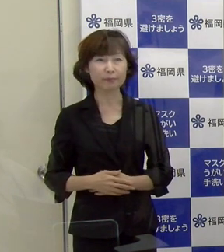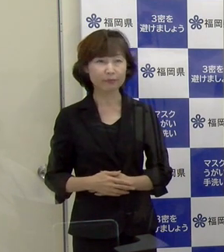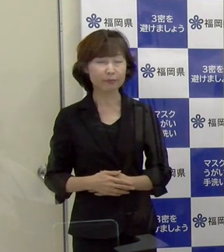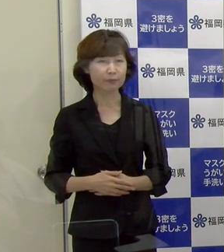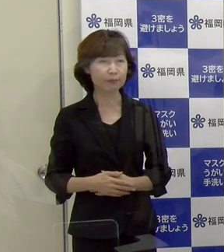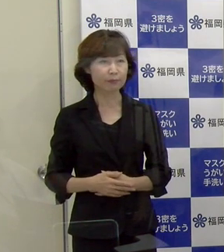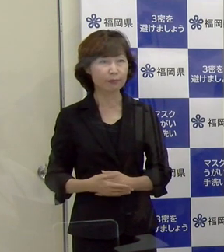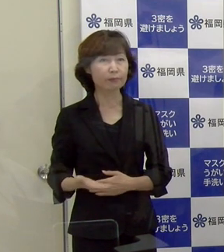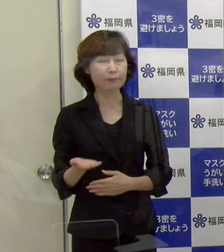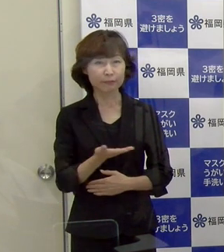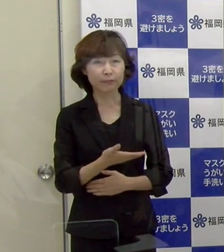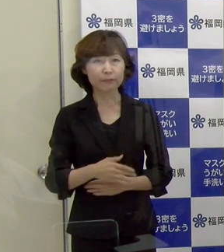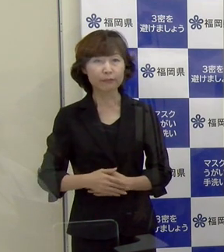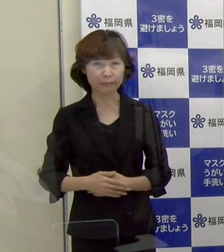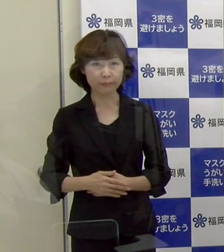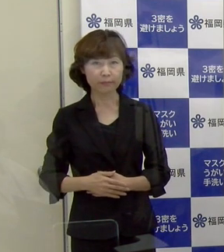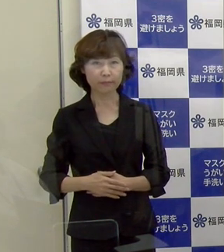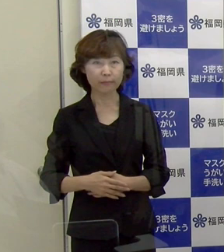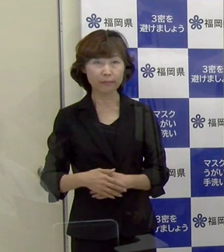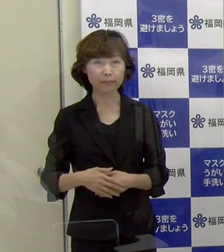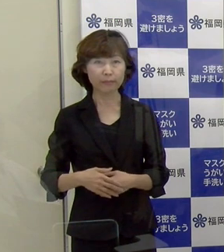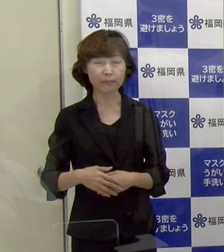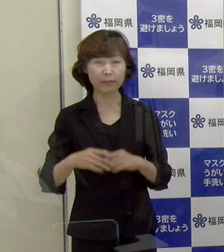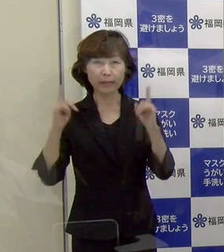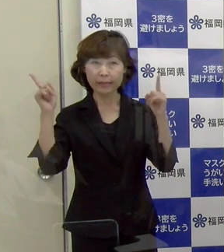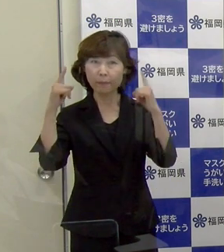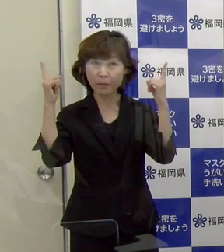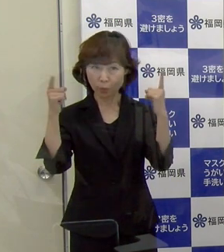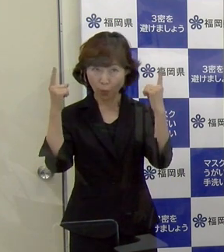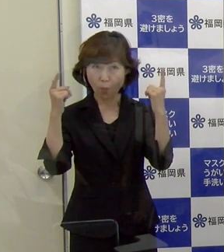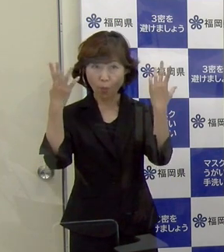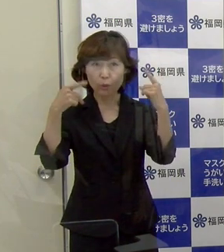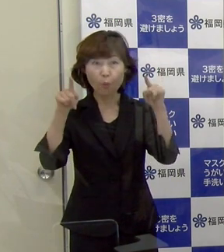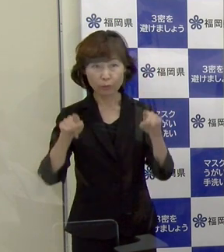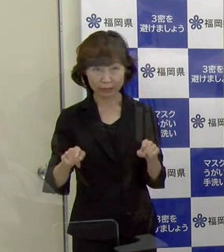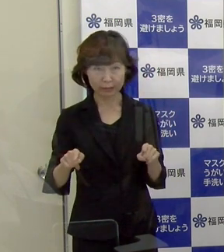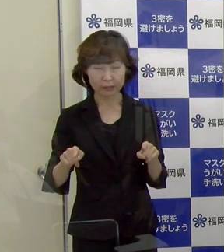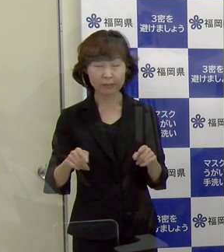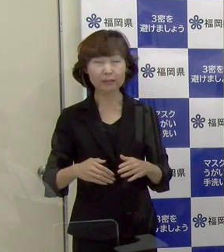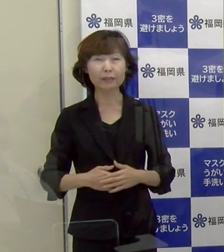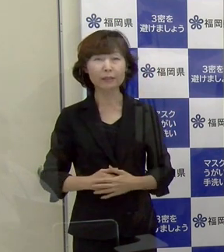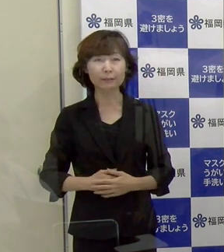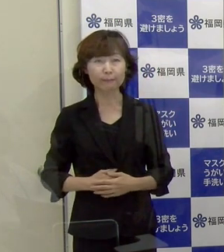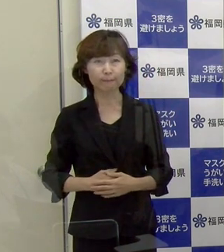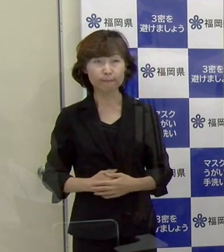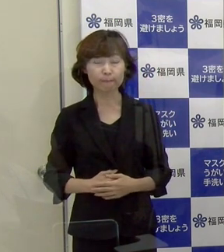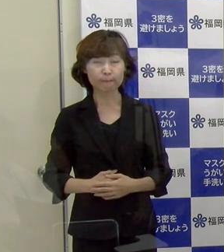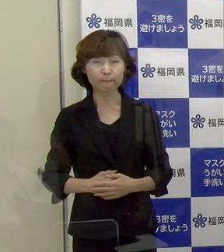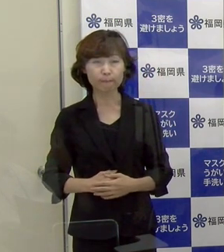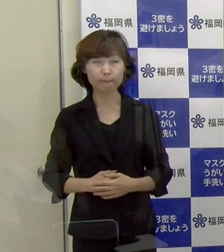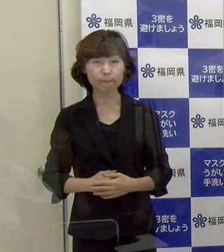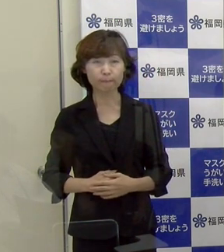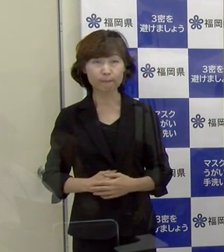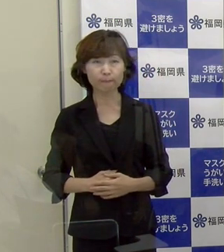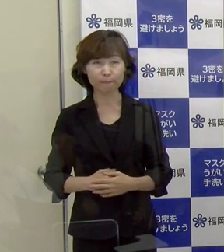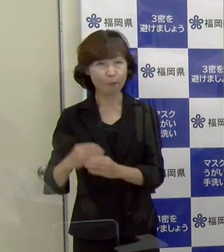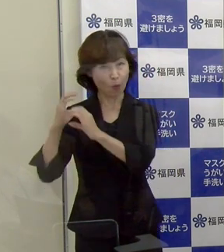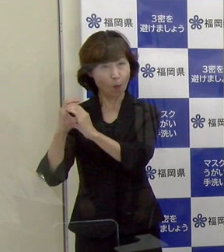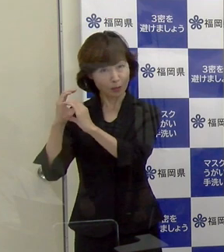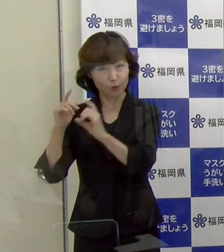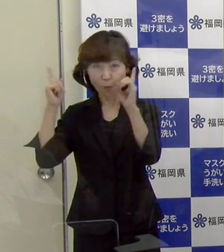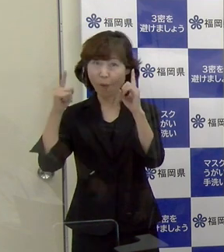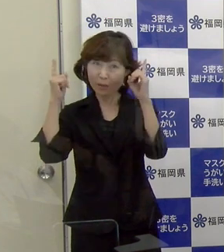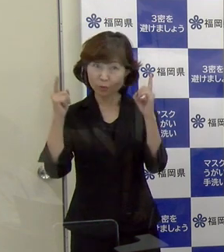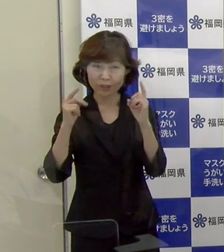それからイベントの問題でございますがまぁお祭りでありますとか